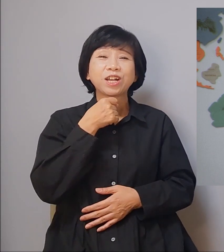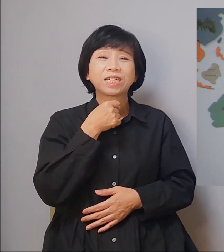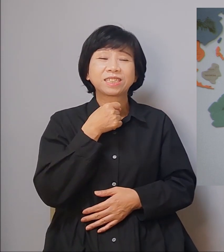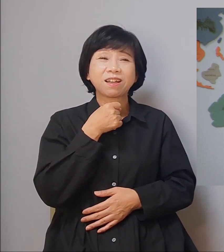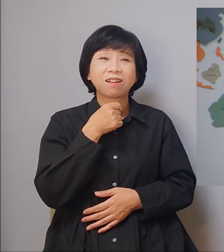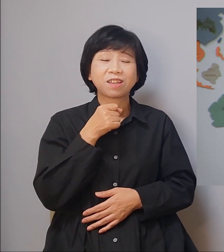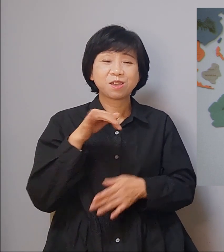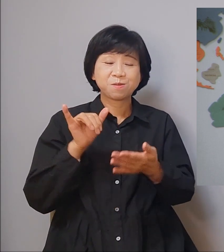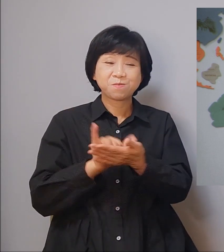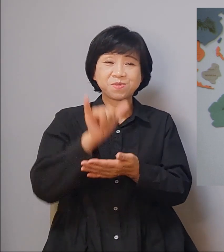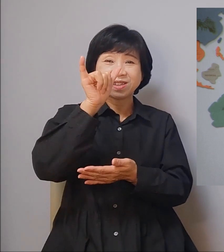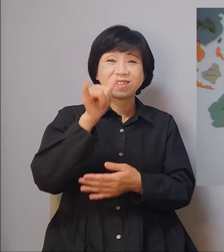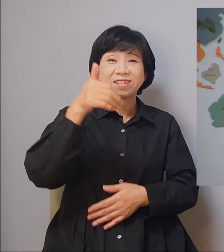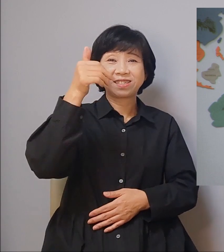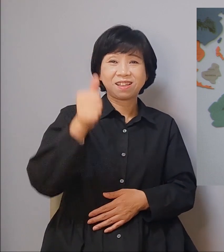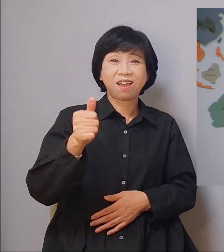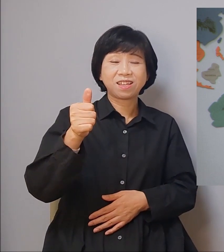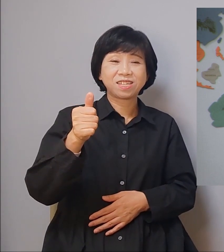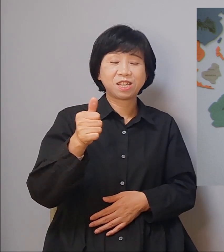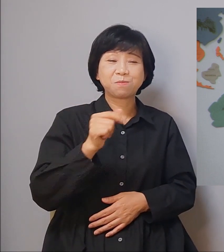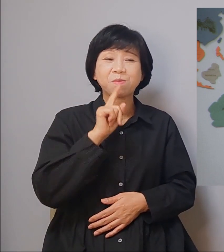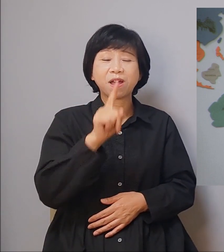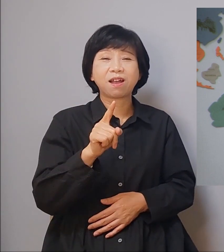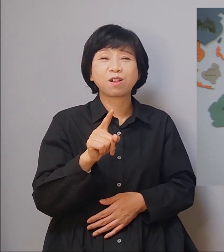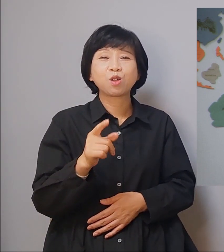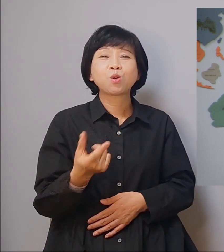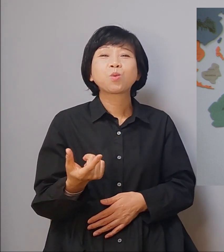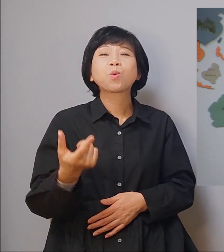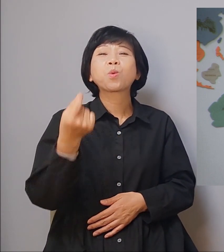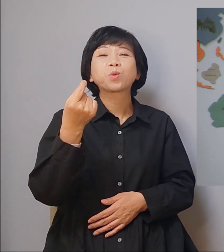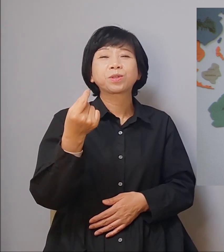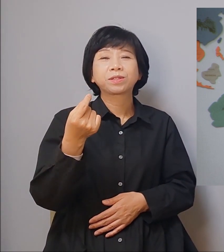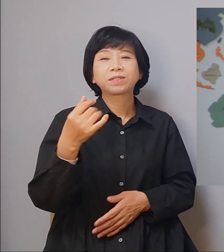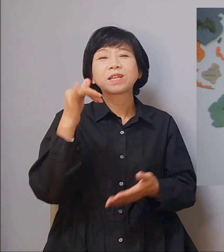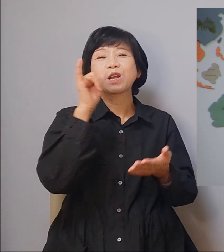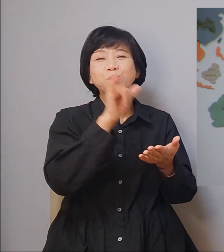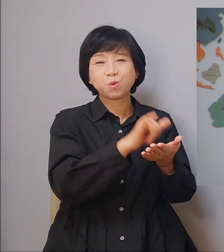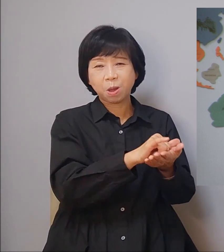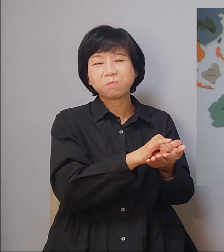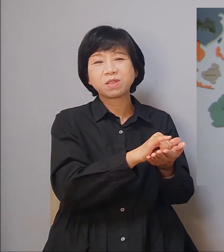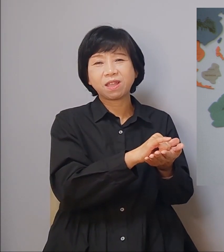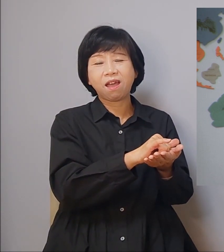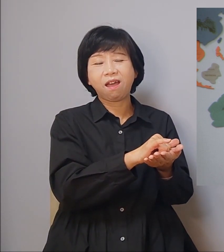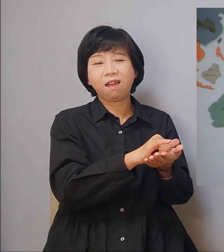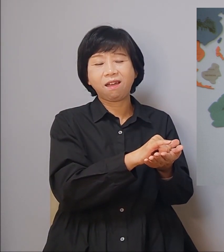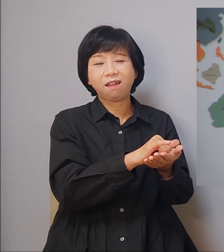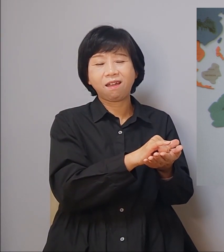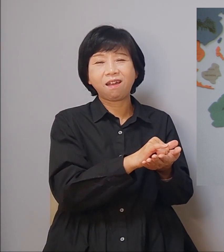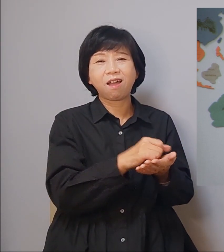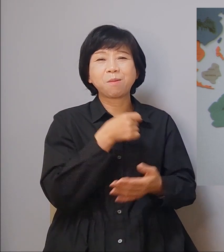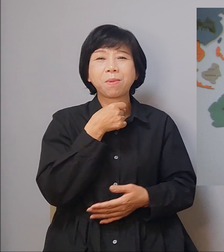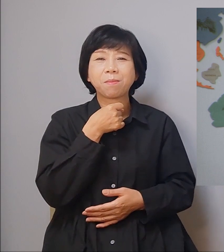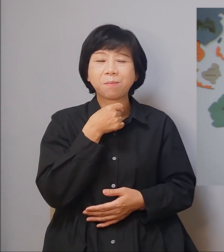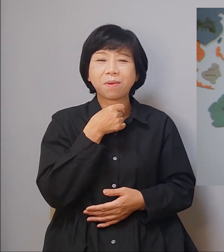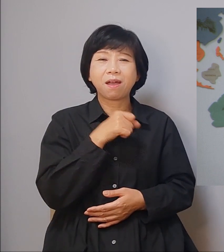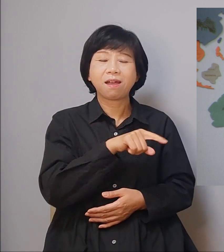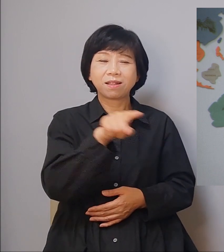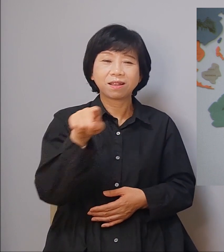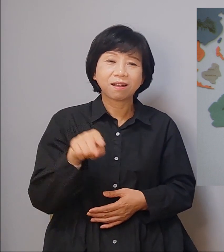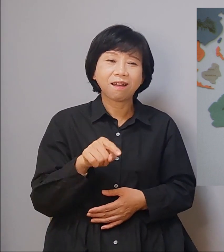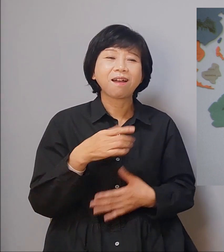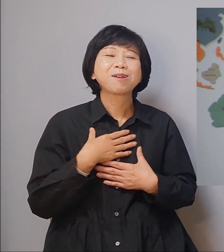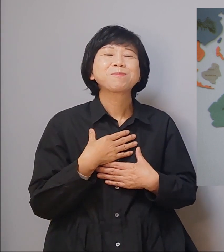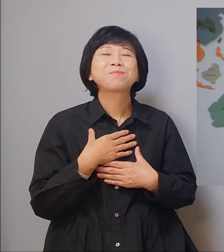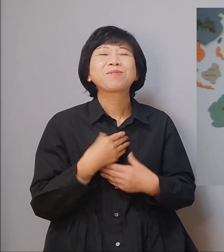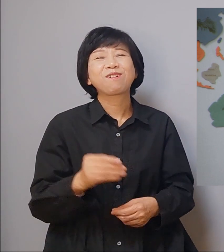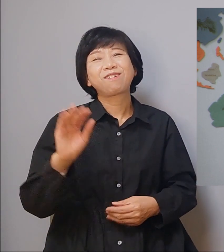한마디가 비행기 타고 있던 사람들에게 이 안정을 평안을 줄 때가 있었던 것 같습니다.